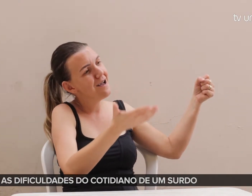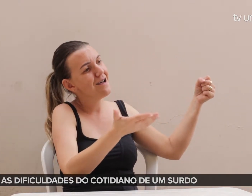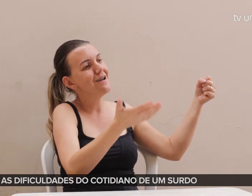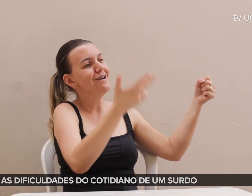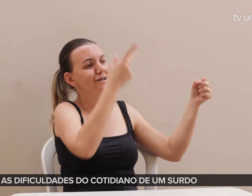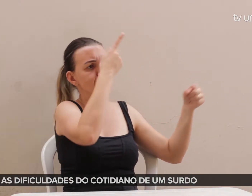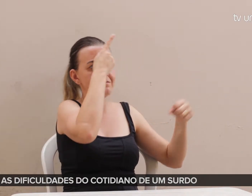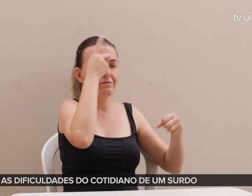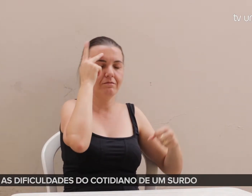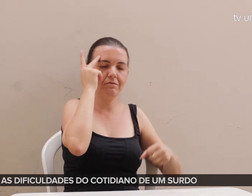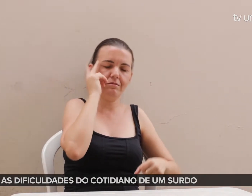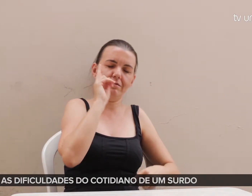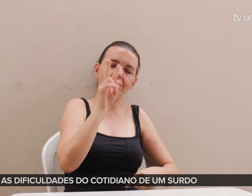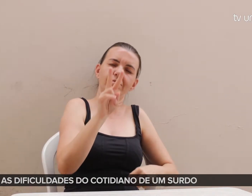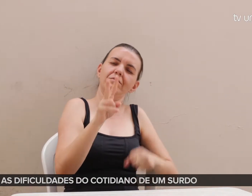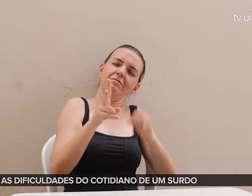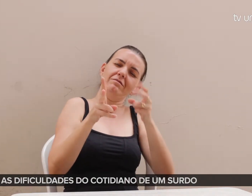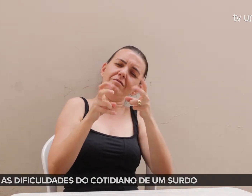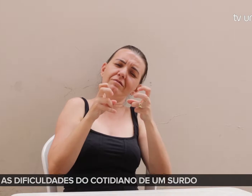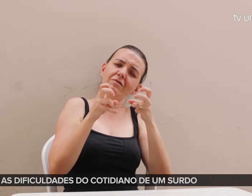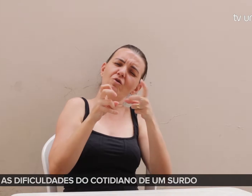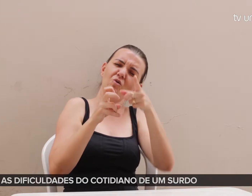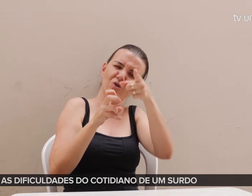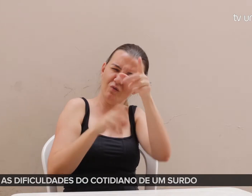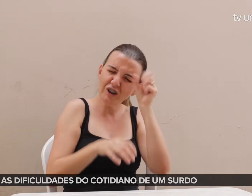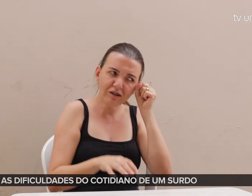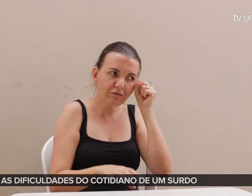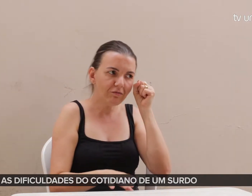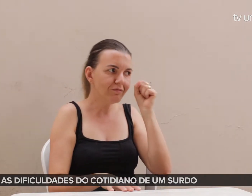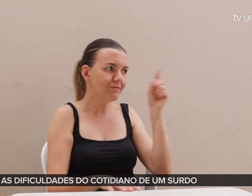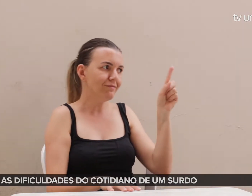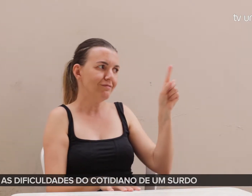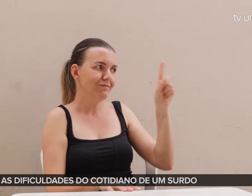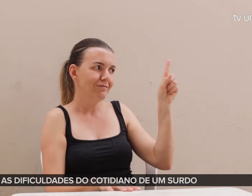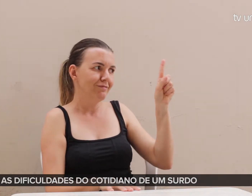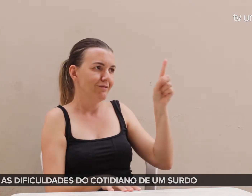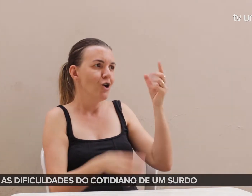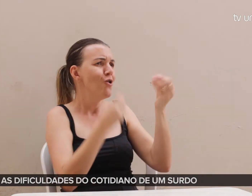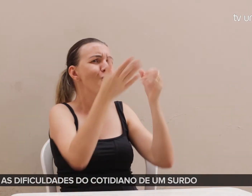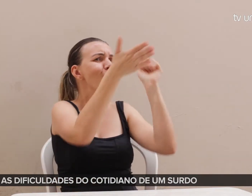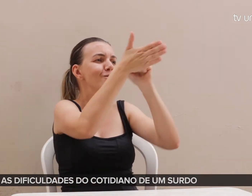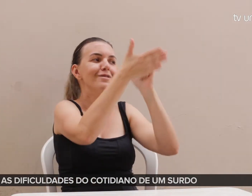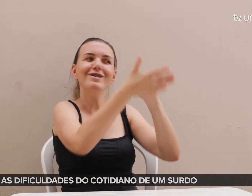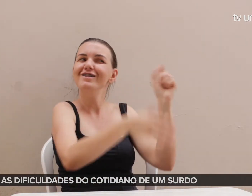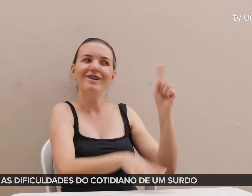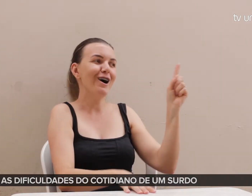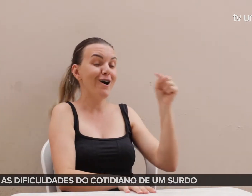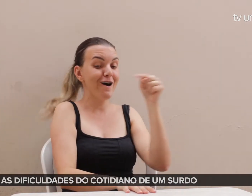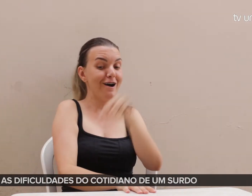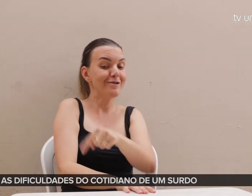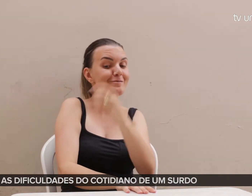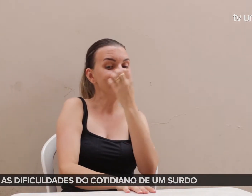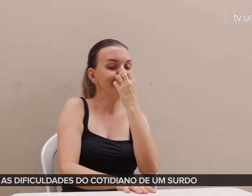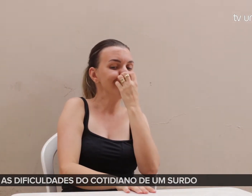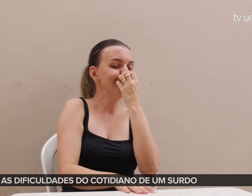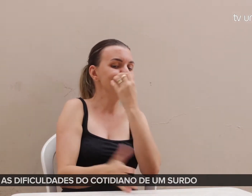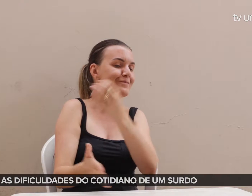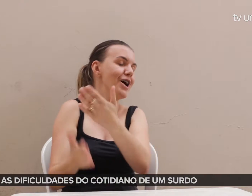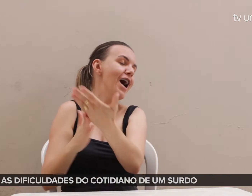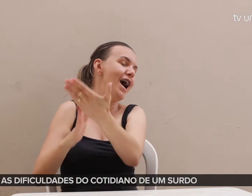o portão, tinha uma pessoa lá. Aí a pessoa falou, você me ouviu? Eu falei, não, não te ouvi, foi o cachorro que me